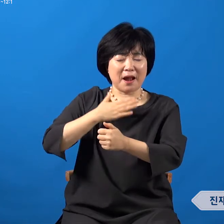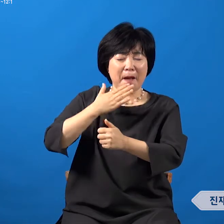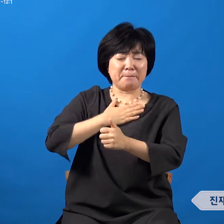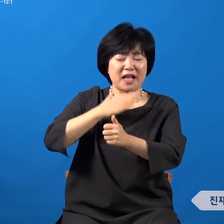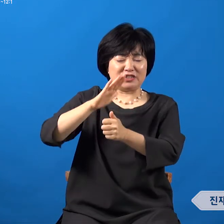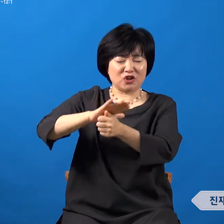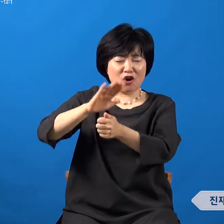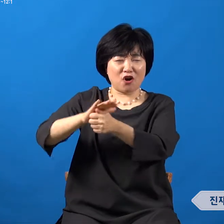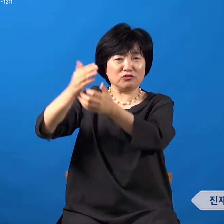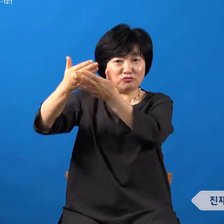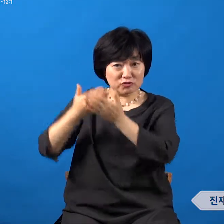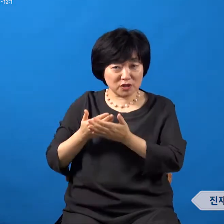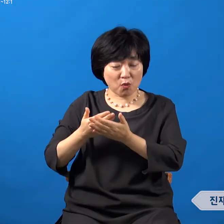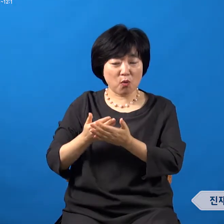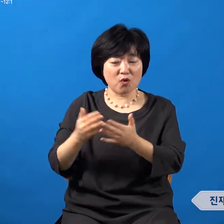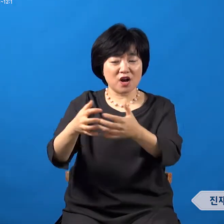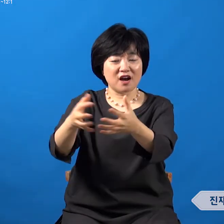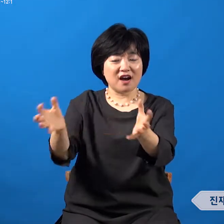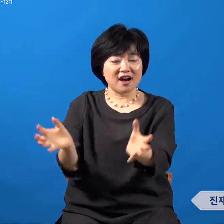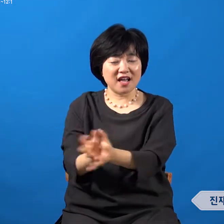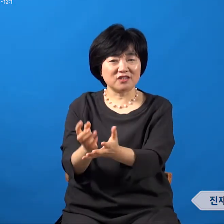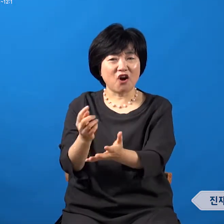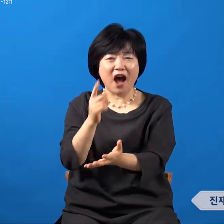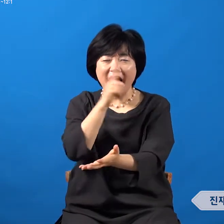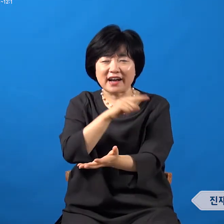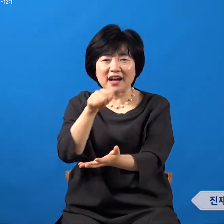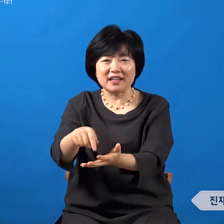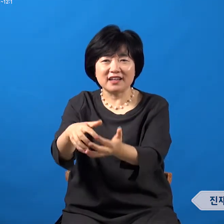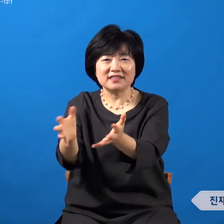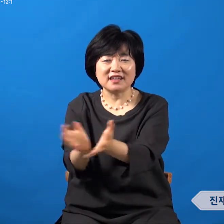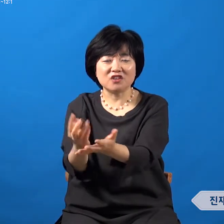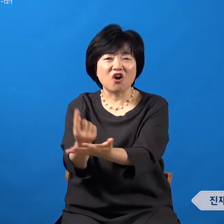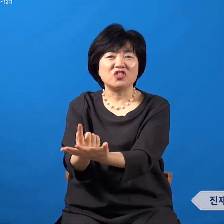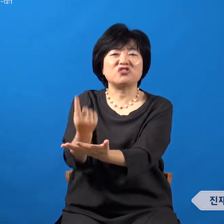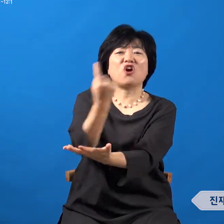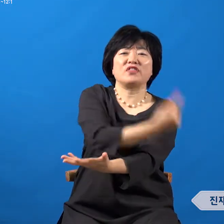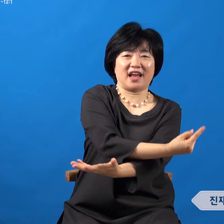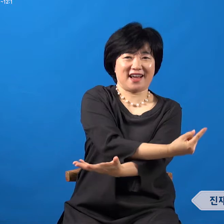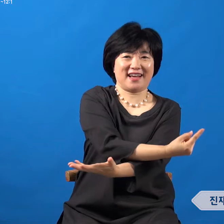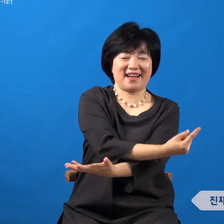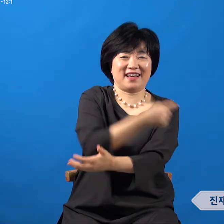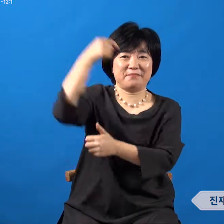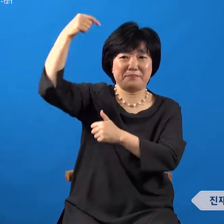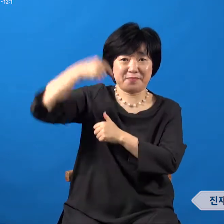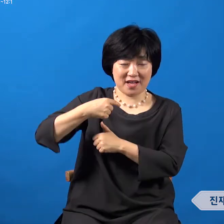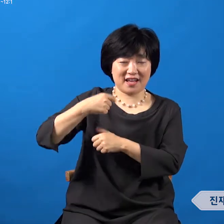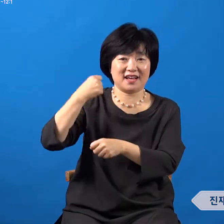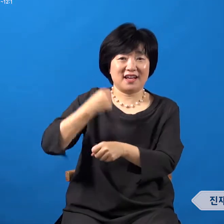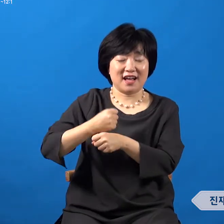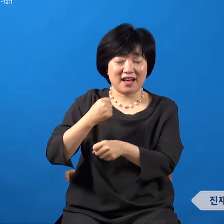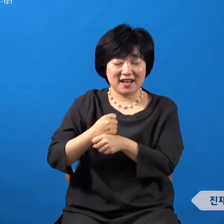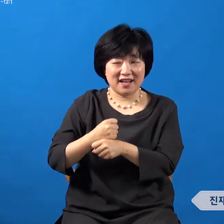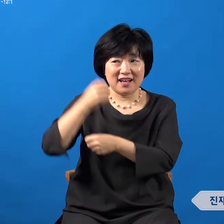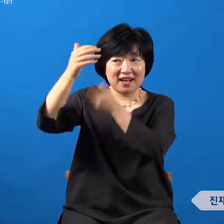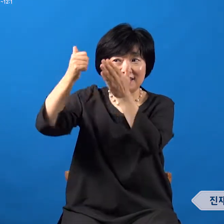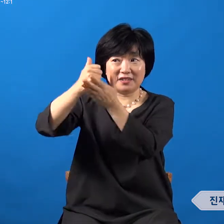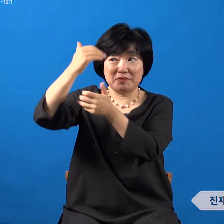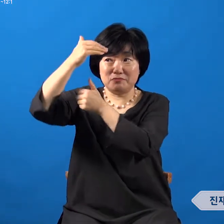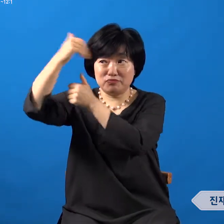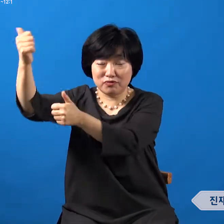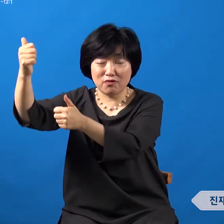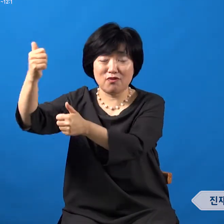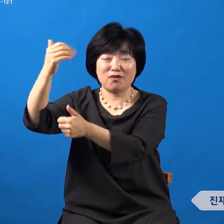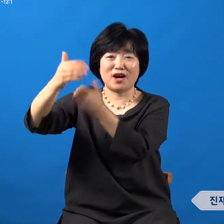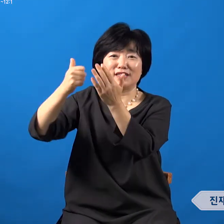우리를 향해서 떠나라고 말씀하시는 하나님의 말씀, 우리를 향한 하나님의 선택,